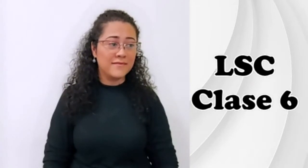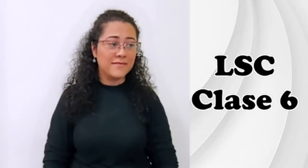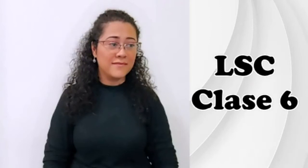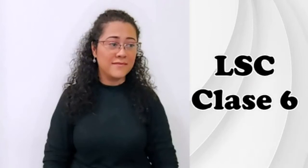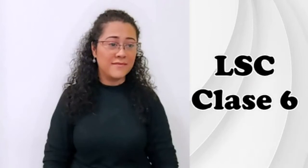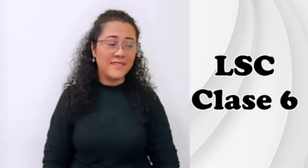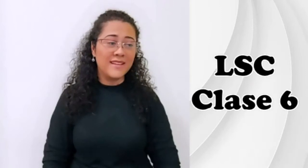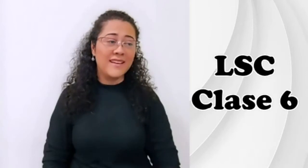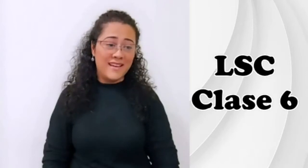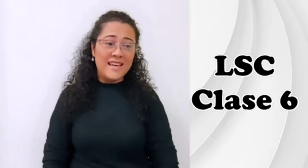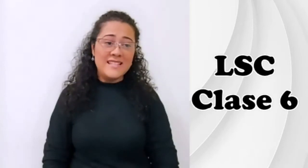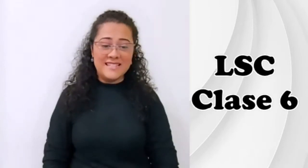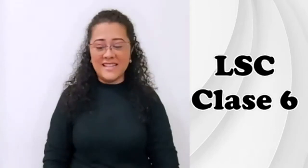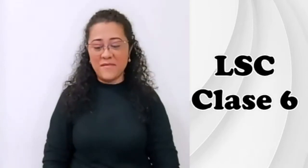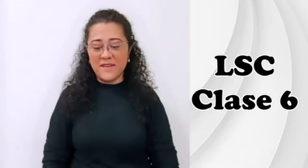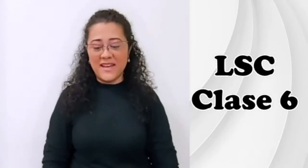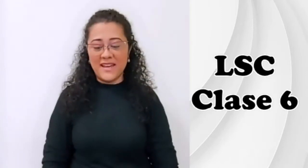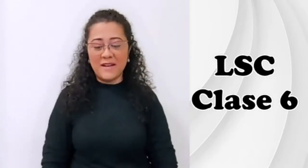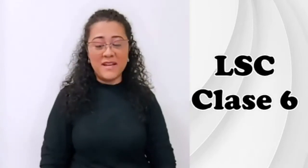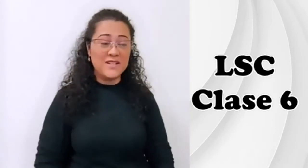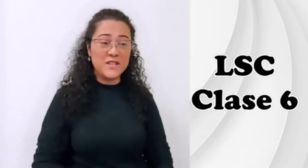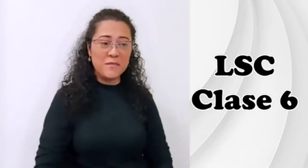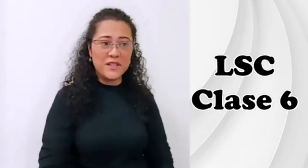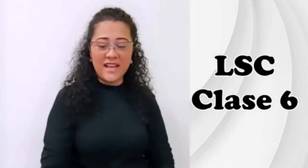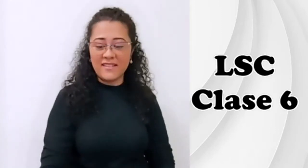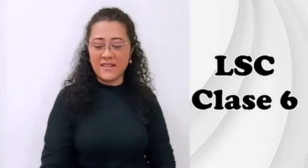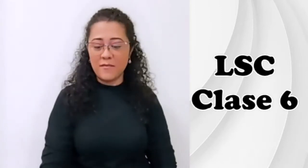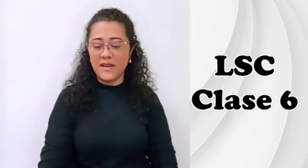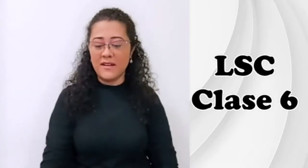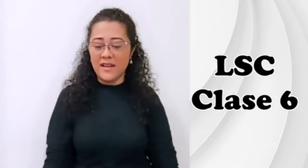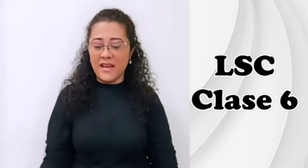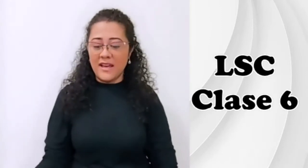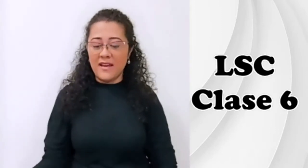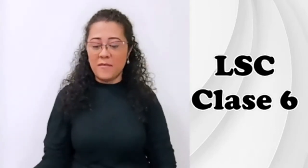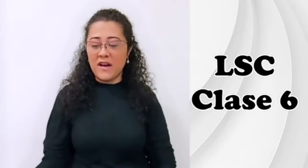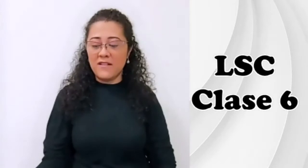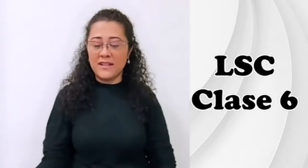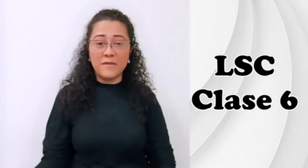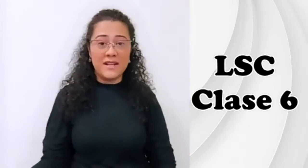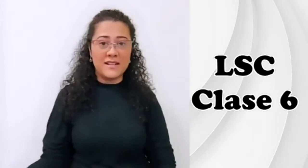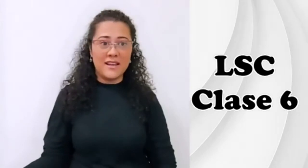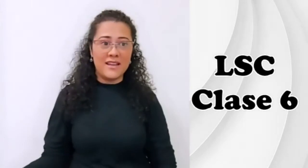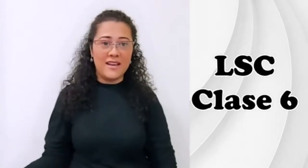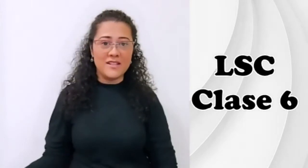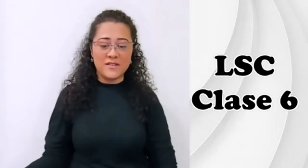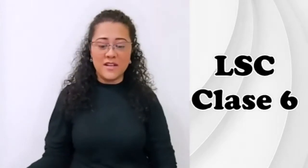así? sí, amén, eso es importante también. Vamos a hablar también acerca de eso, ¿cierto?